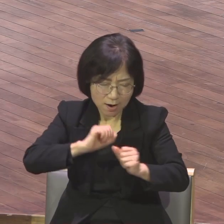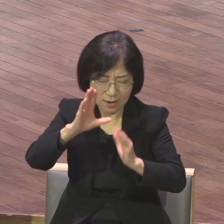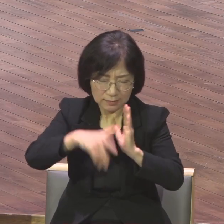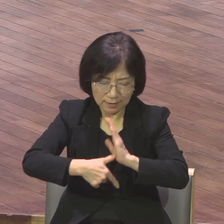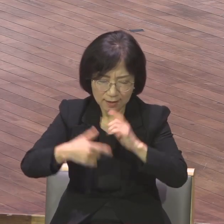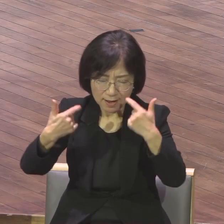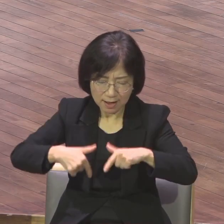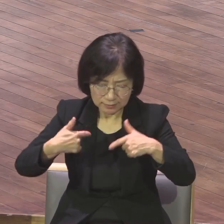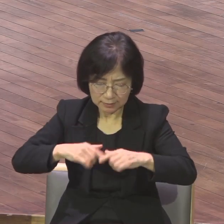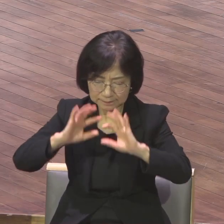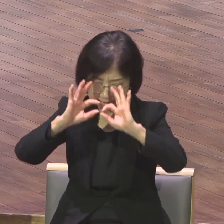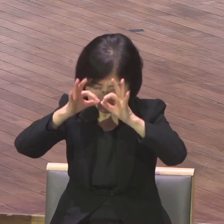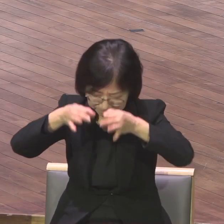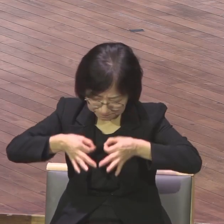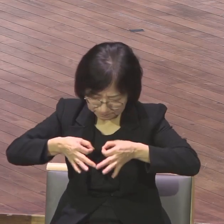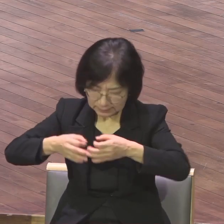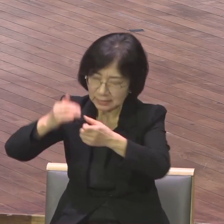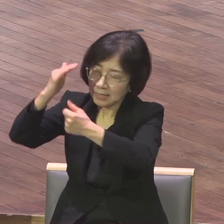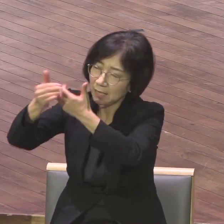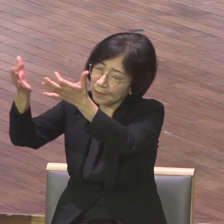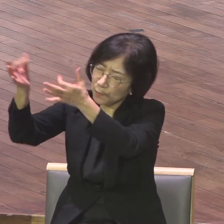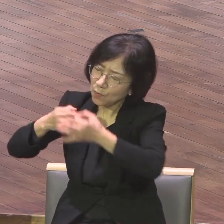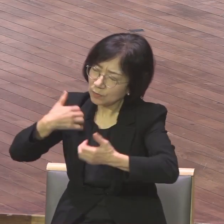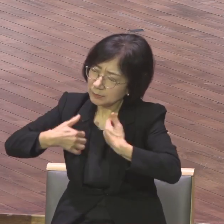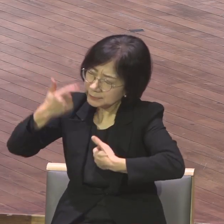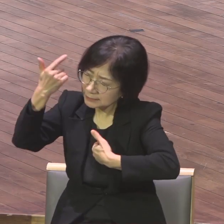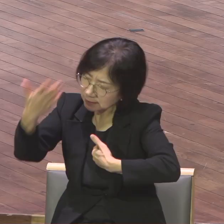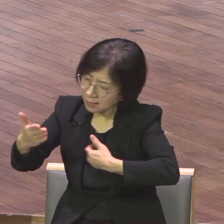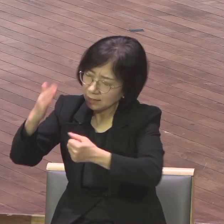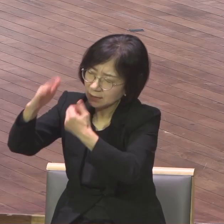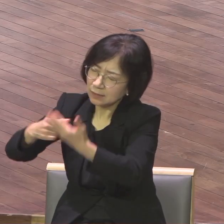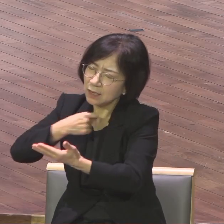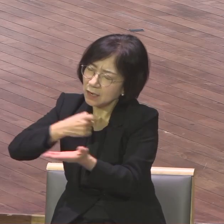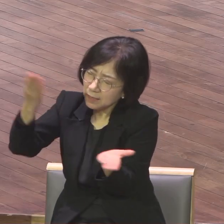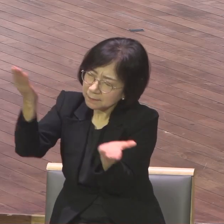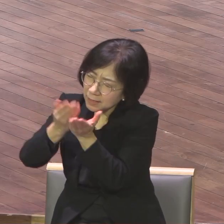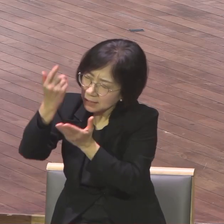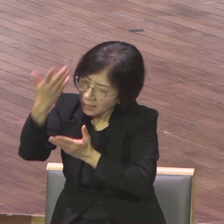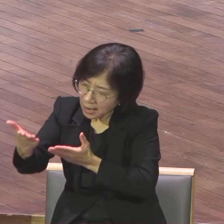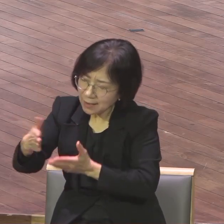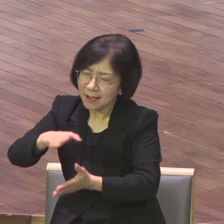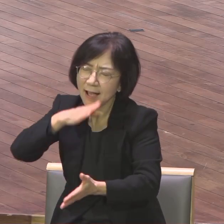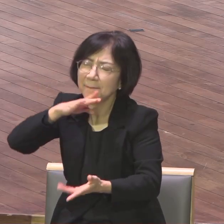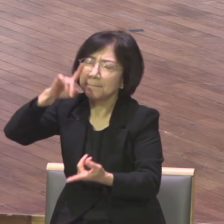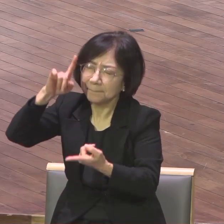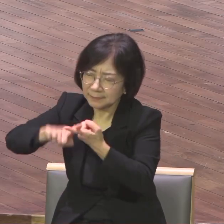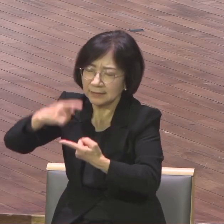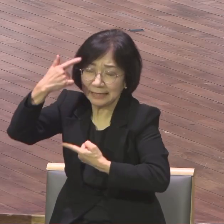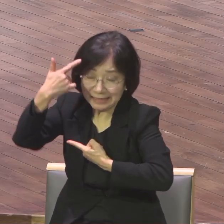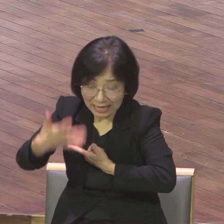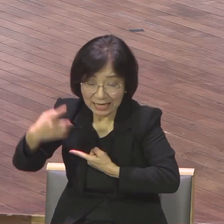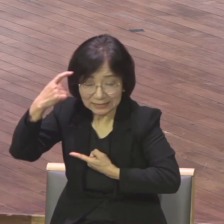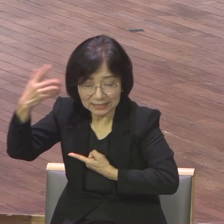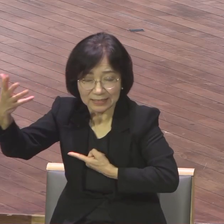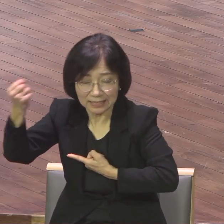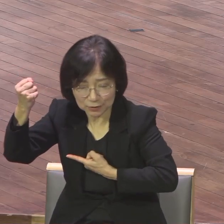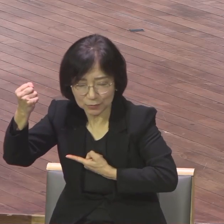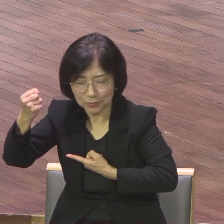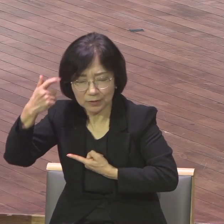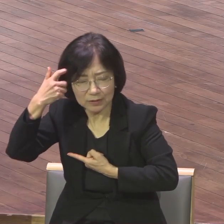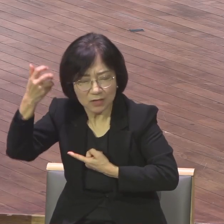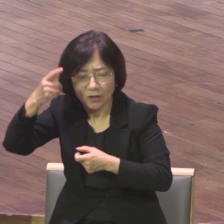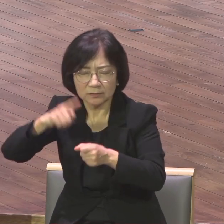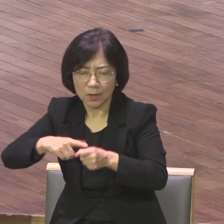하나님을 기쁘시게 하는 동기를 가져가야 주옵소서. 모든 사역 현장에서 영적 부모의식 가지고 사도